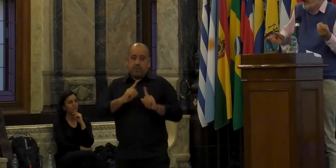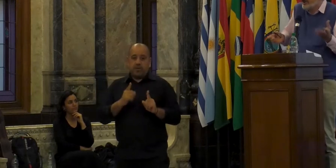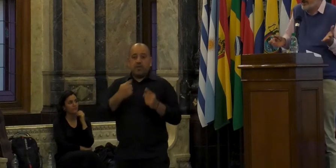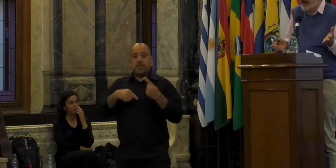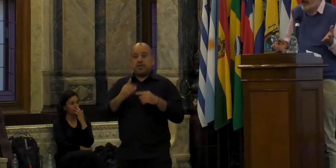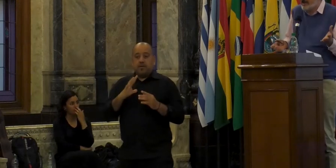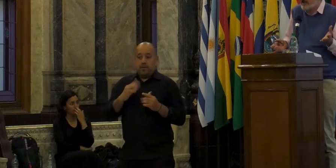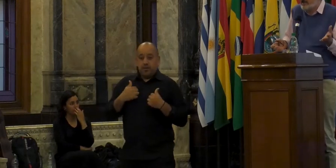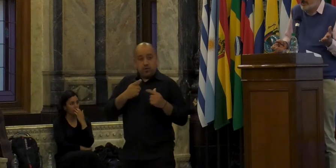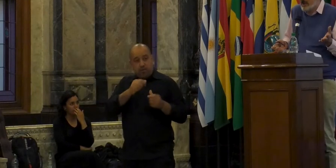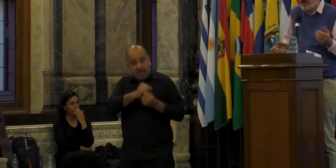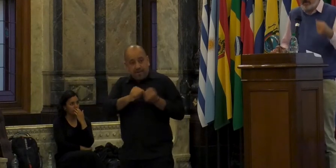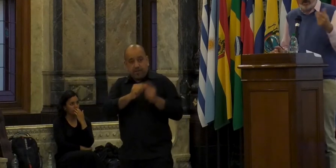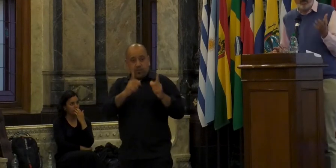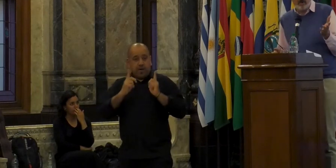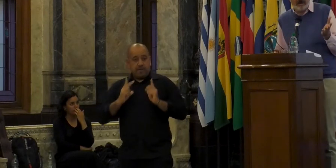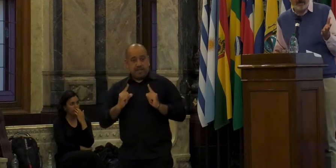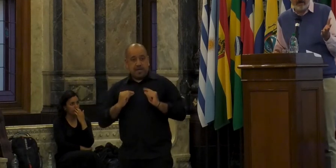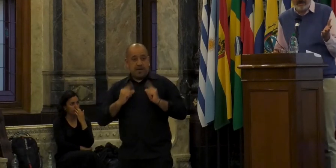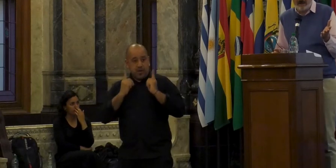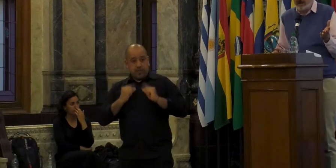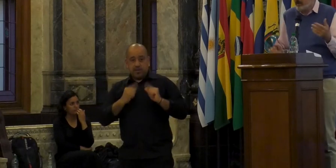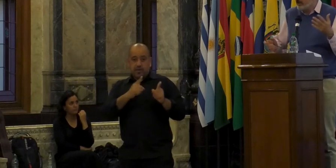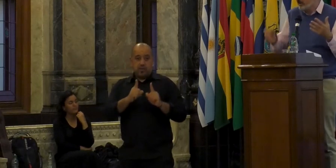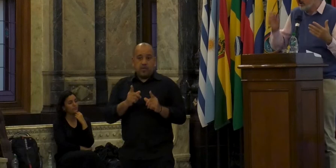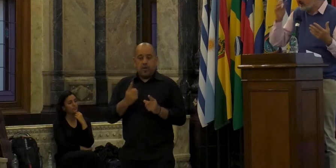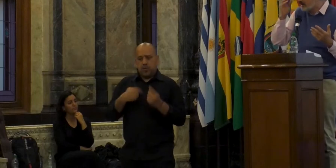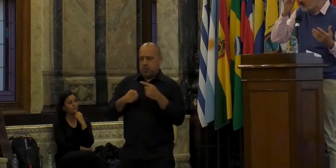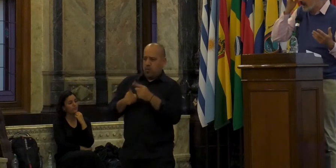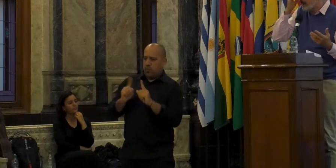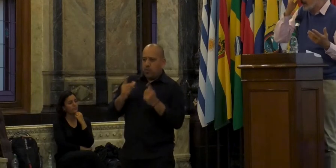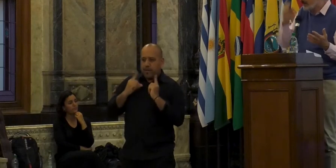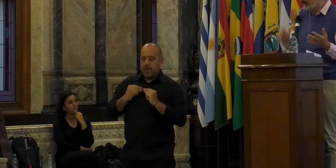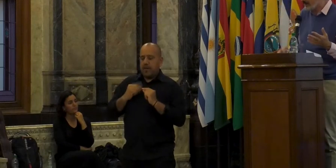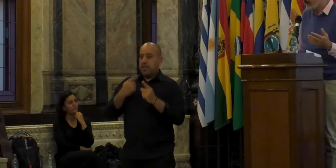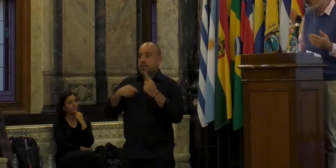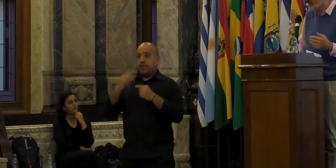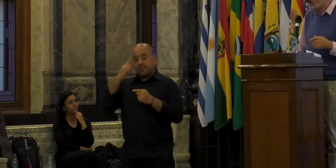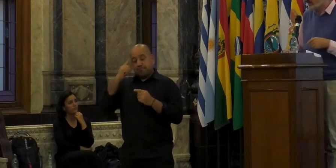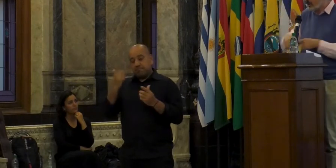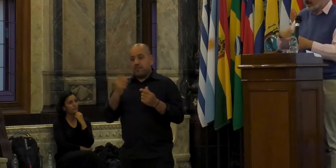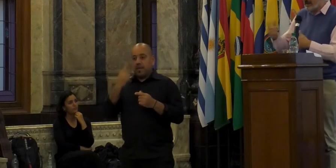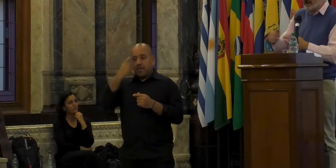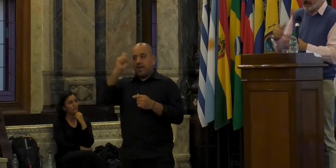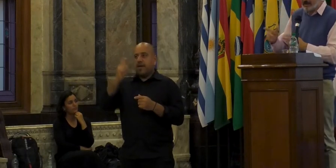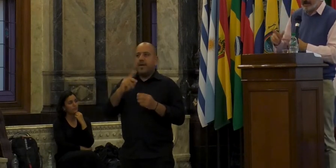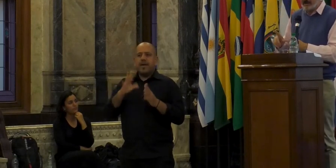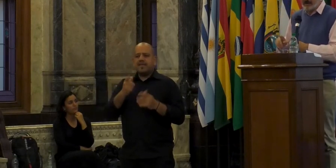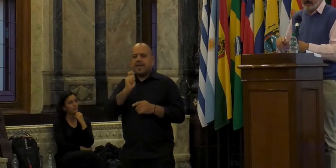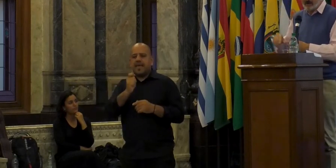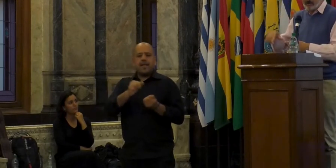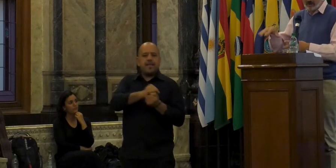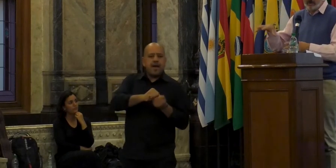dice, no, pero yo no te voy a lavar tu camisa. Y ¿cómo no me la vas a lavar, no? Y bueno, es un analizador fantástico. No solo de quién lava a